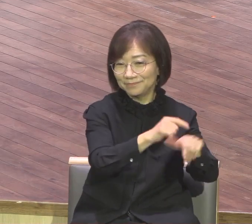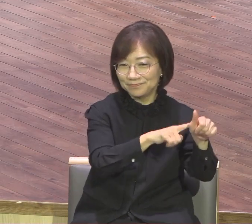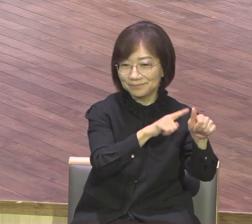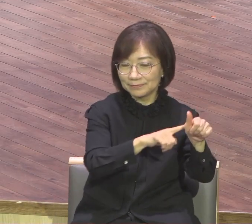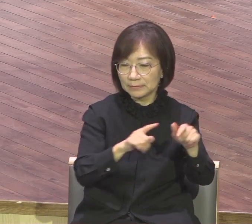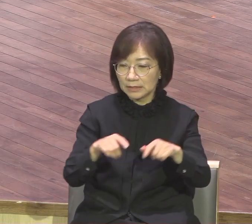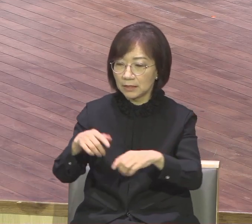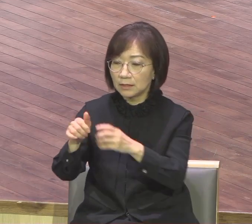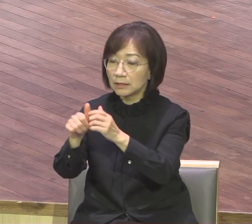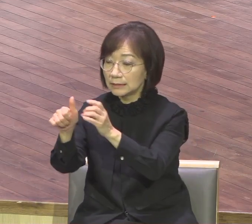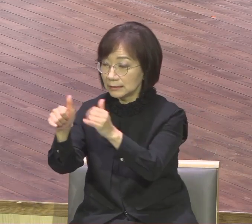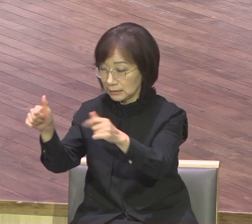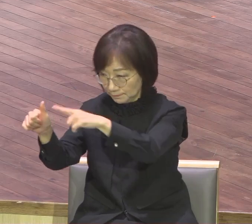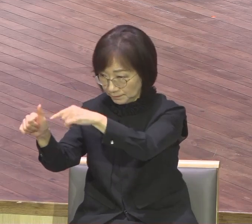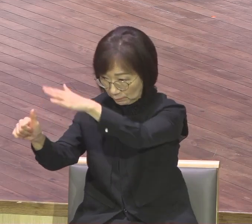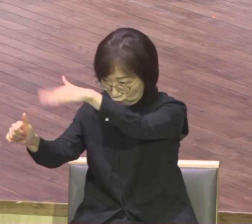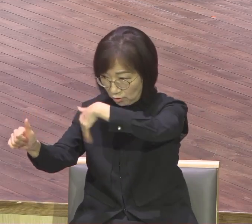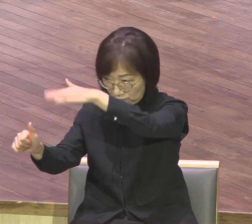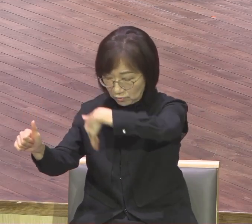시켜서 양을